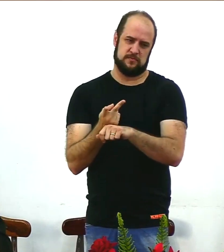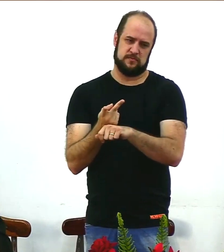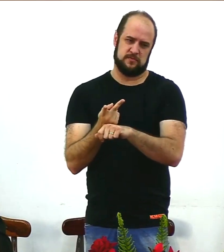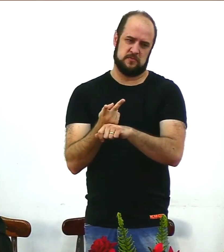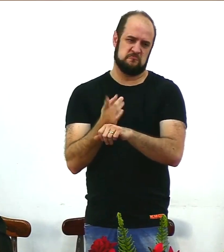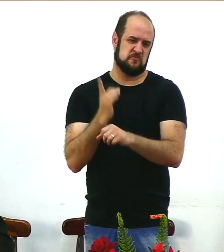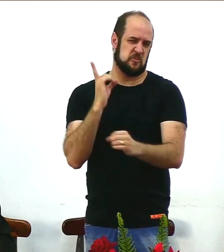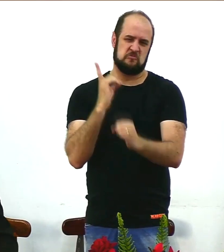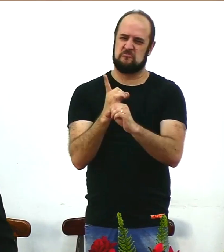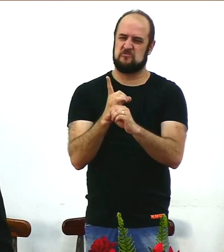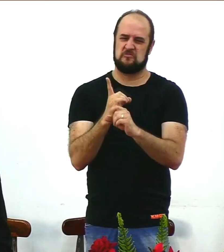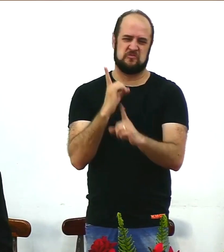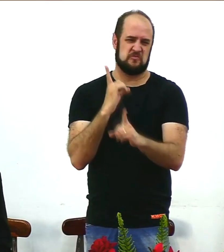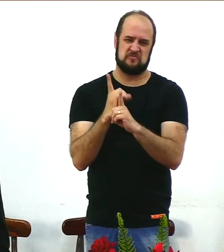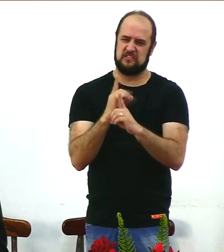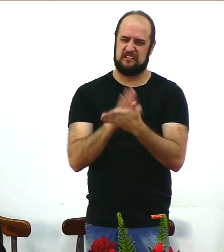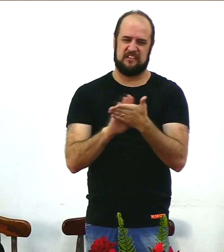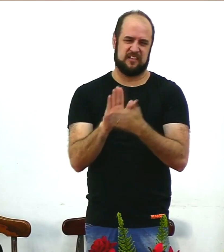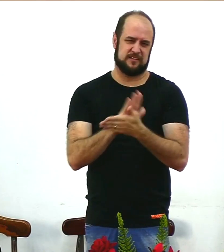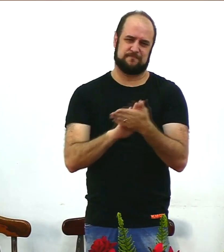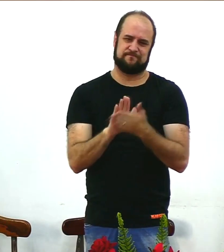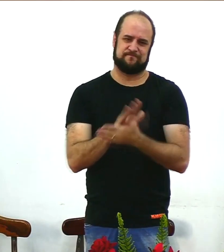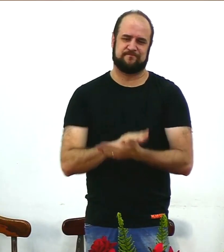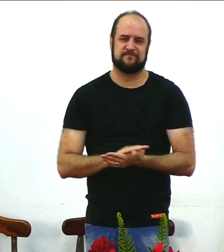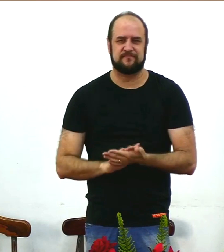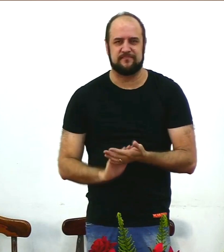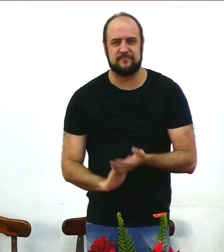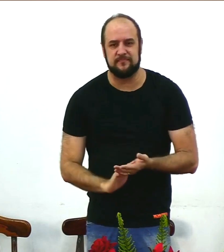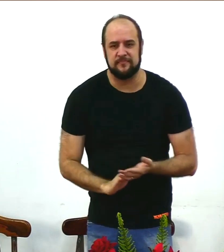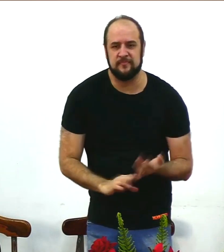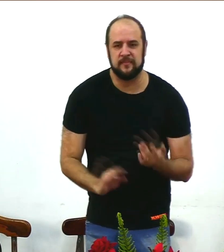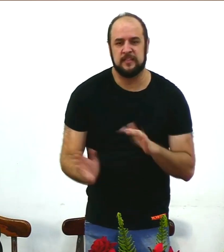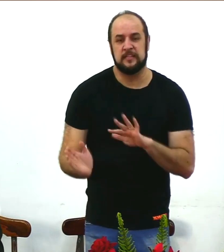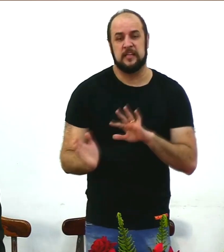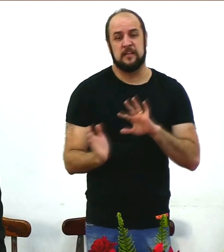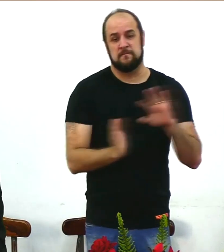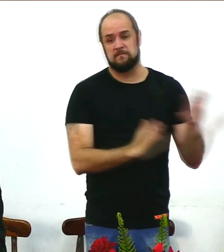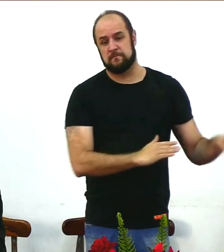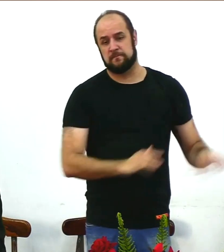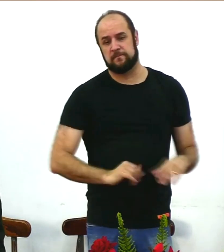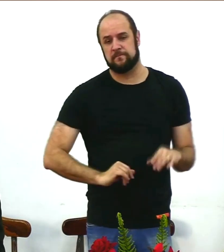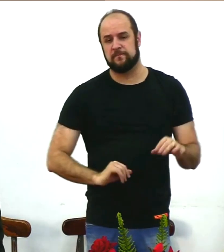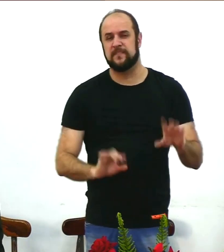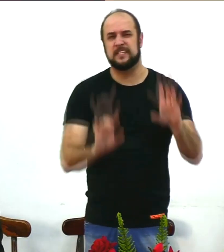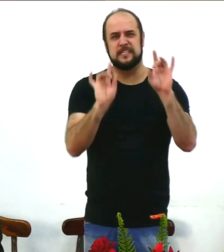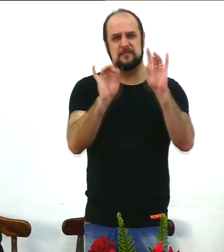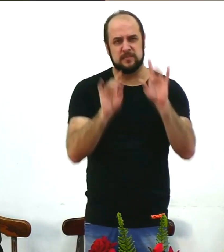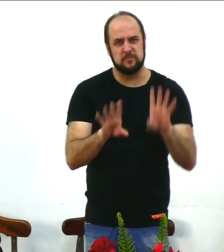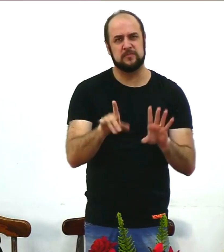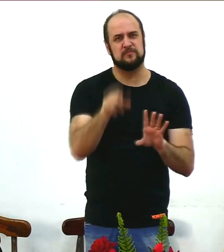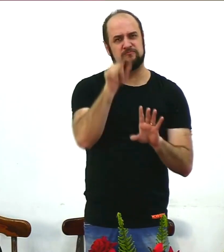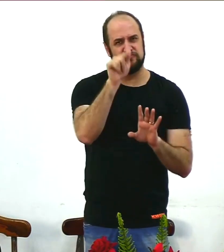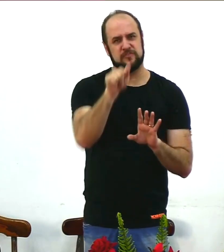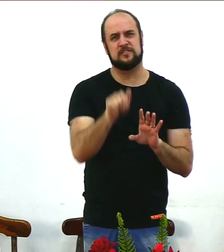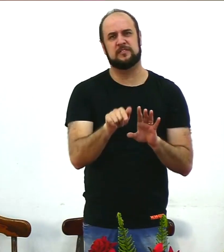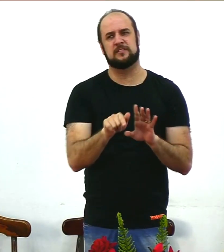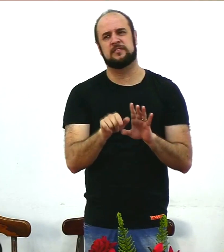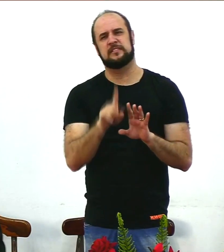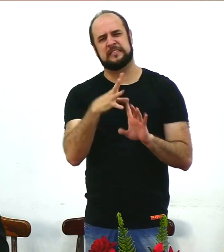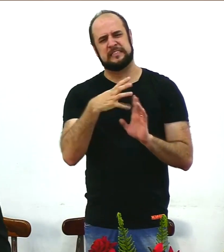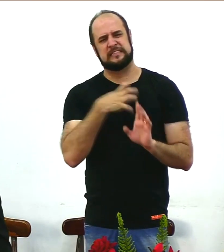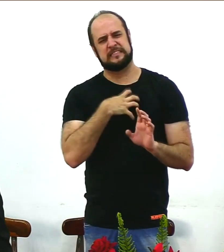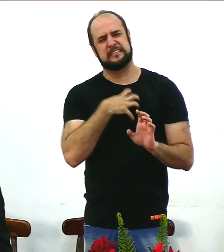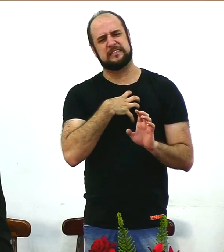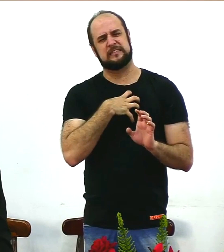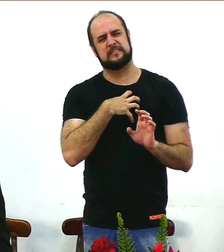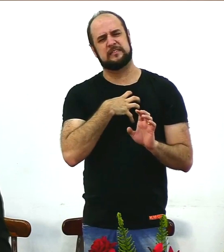e agora não dá, nesses dias está muito difícil, mas eu preciso reconhecer que